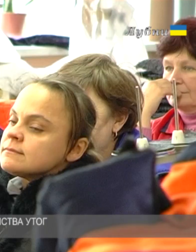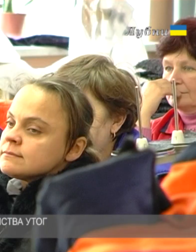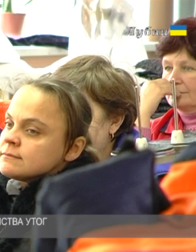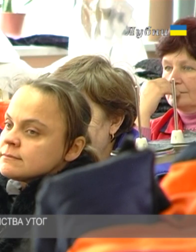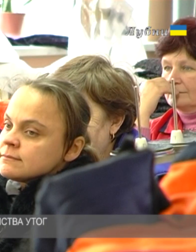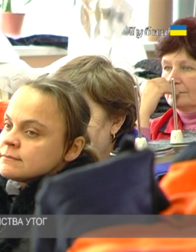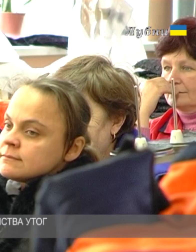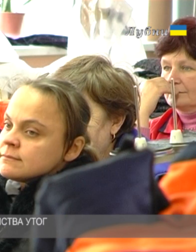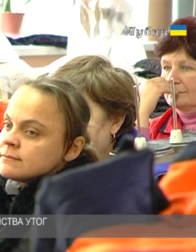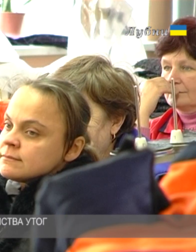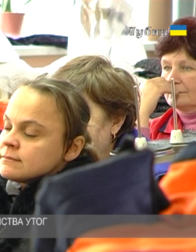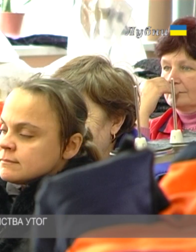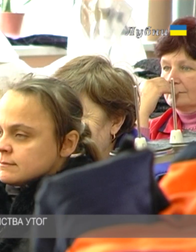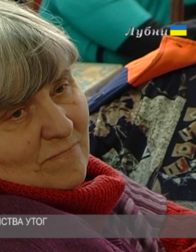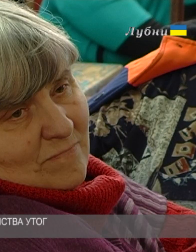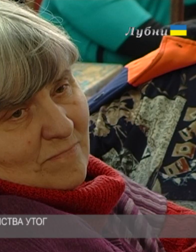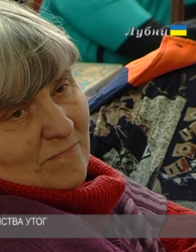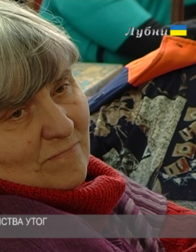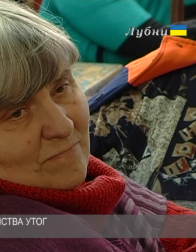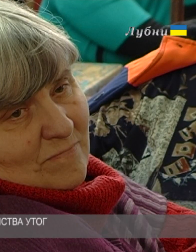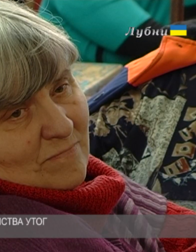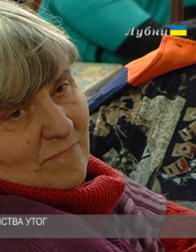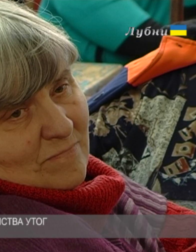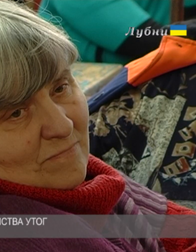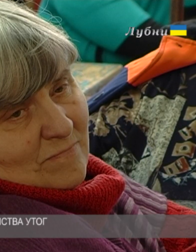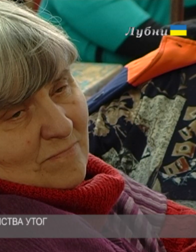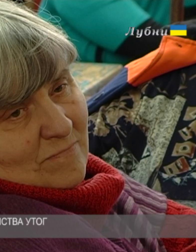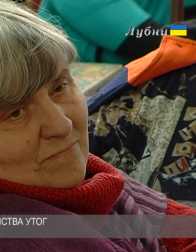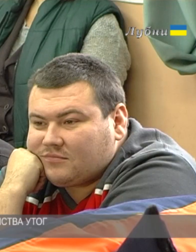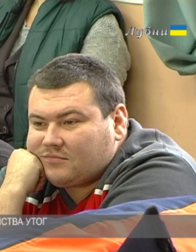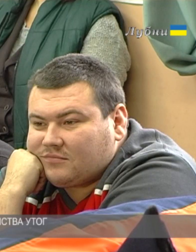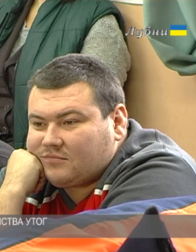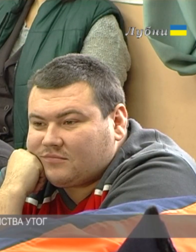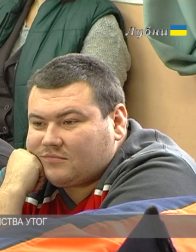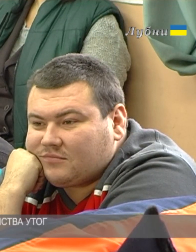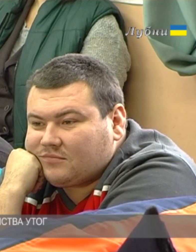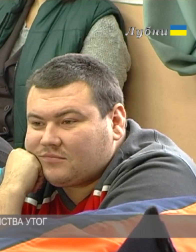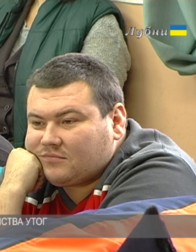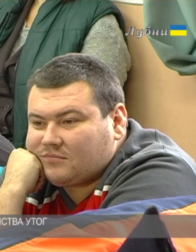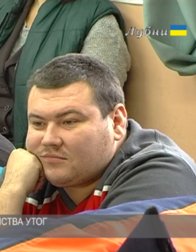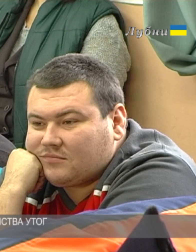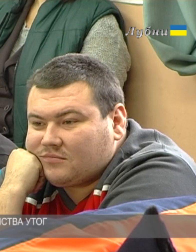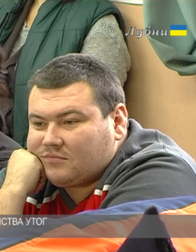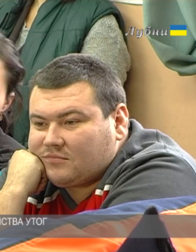Сьогодні, в якійсь мірі, через міську раду ми певні суми коштів на підприємство